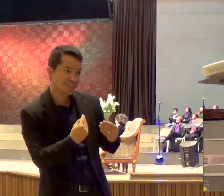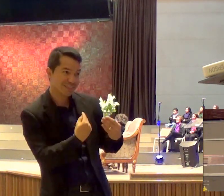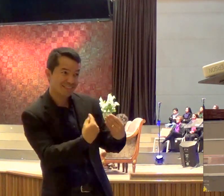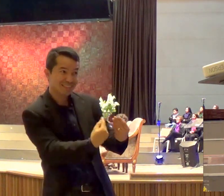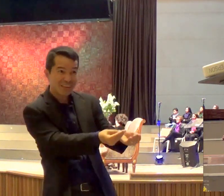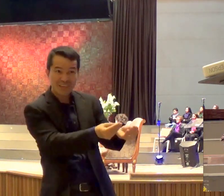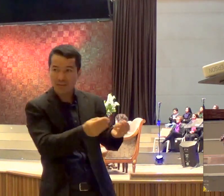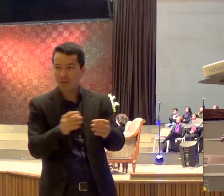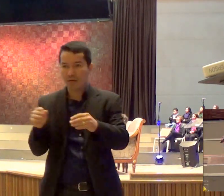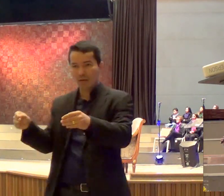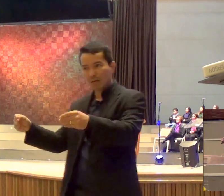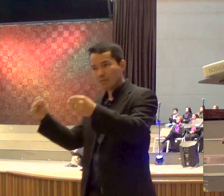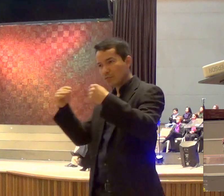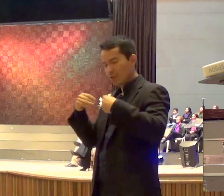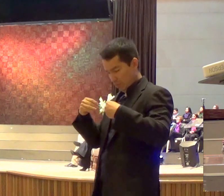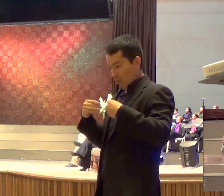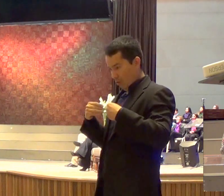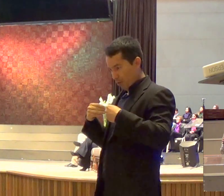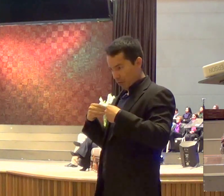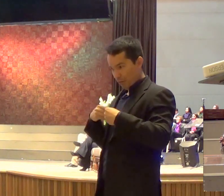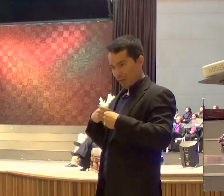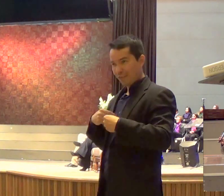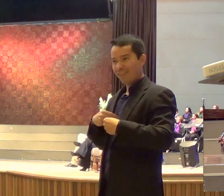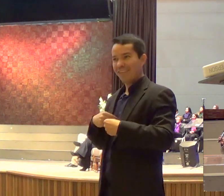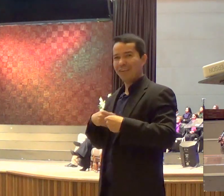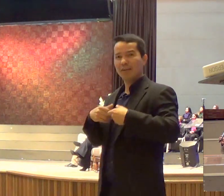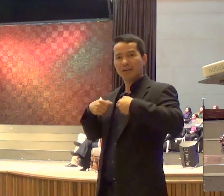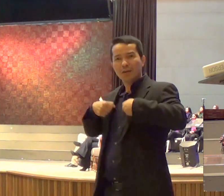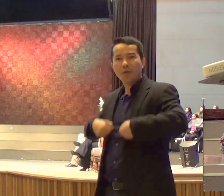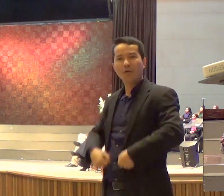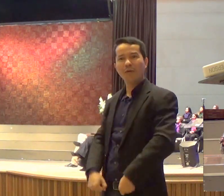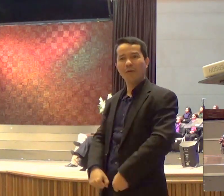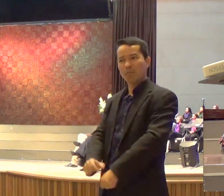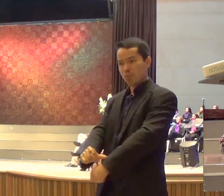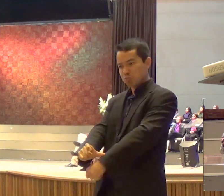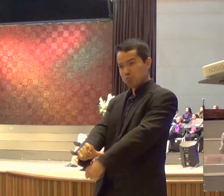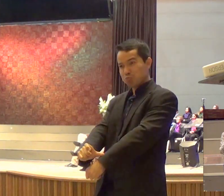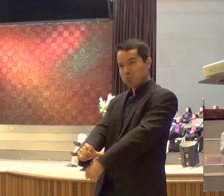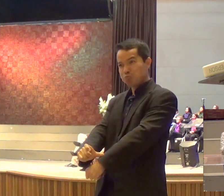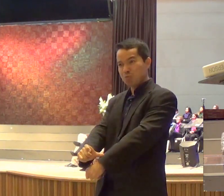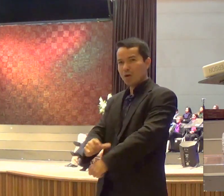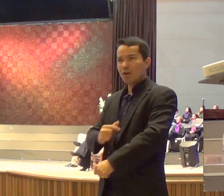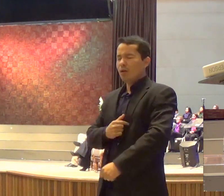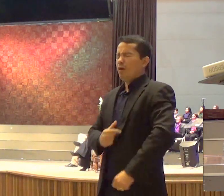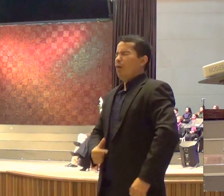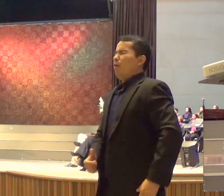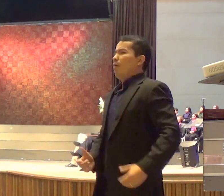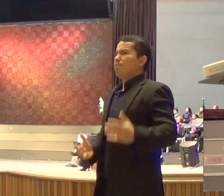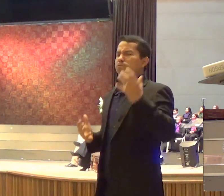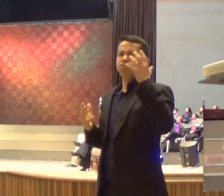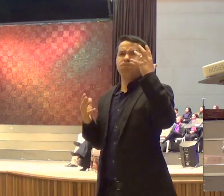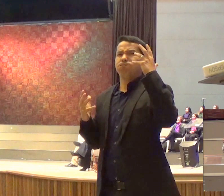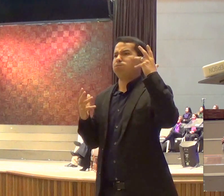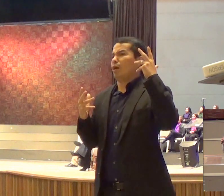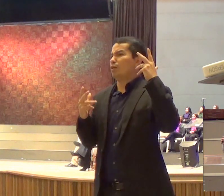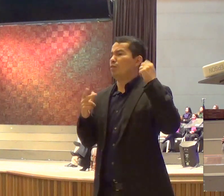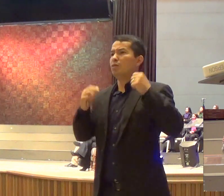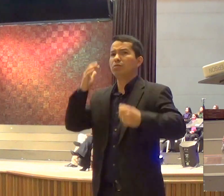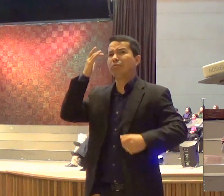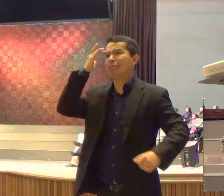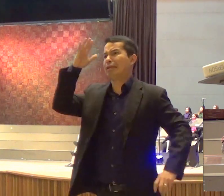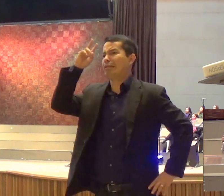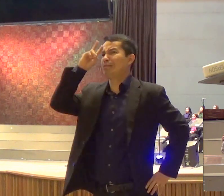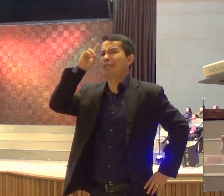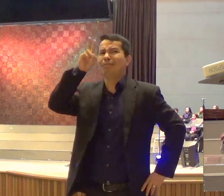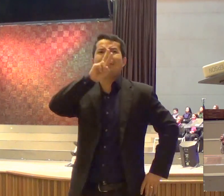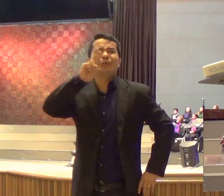trouxe para gente agasalhos roupa de frio e foi maravilhoso minha irmã eu não sei quem é não